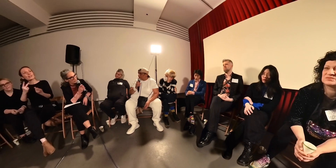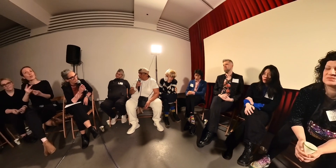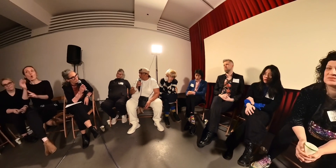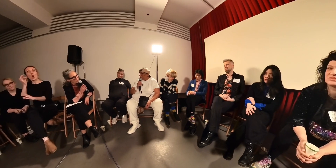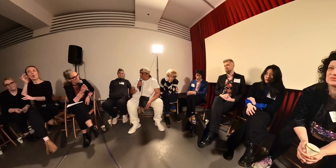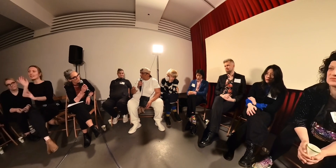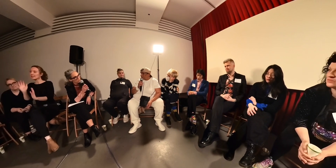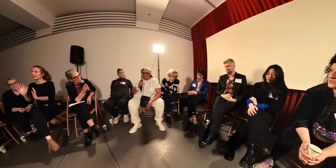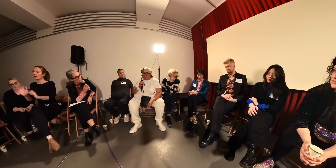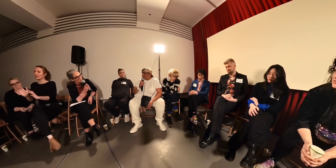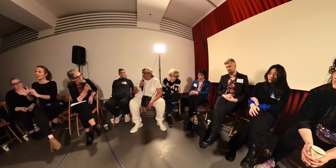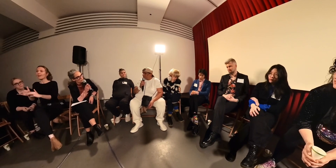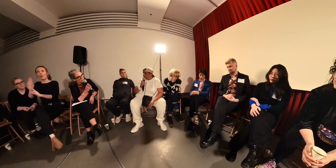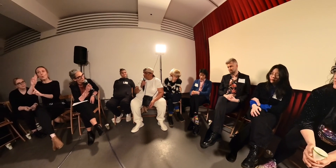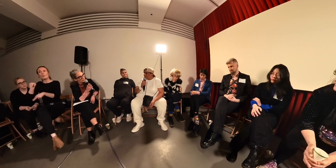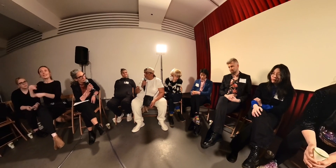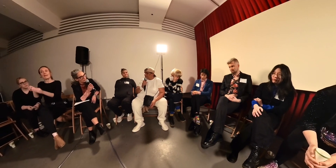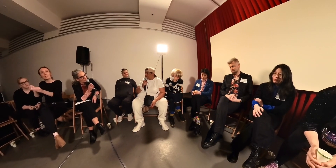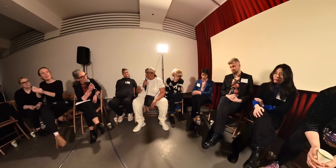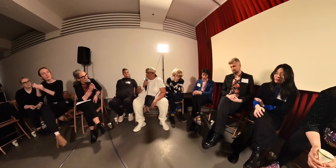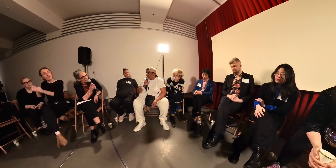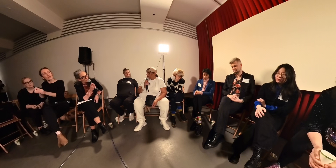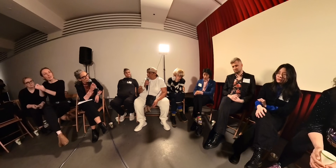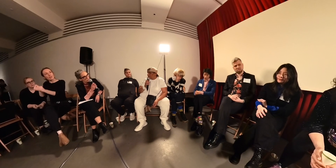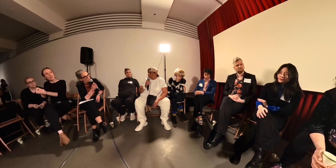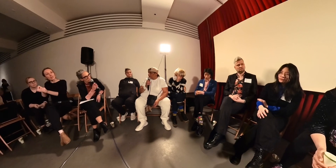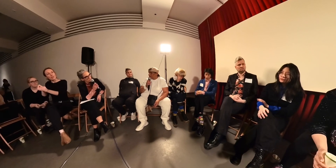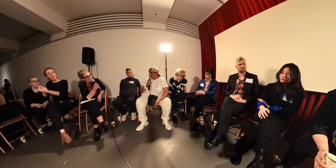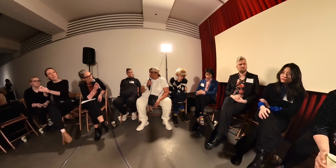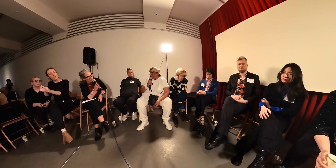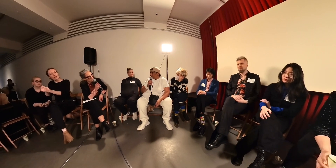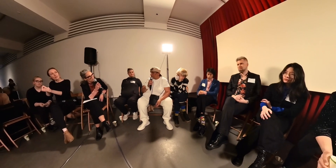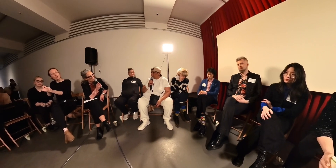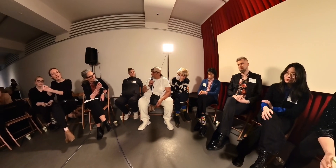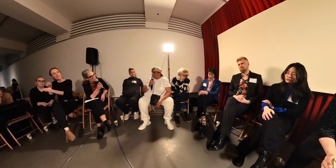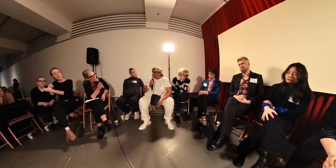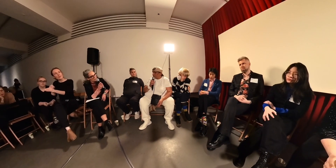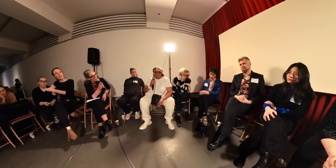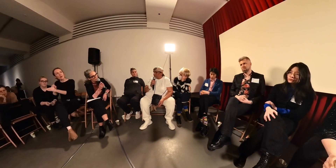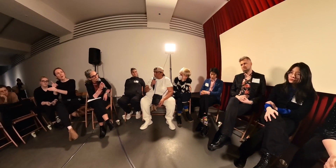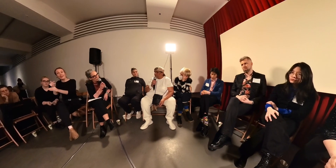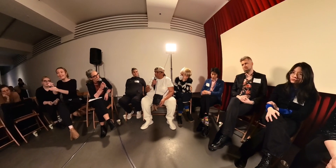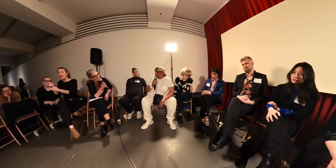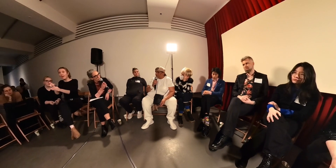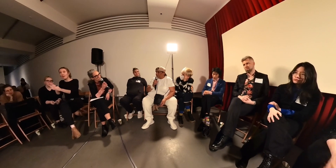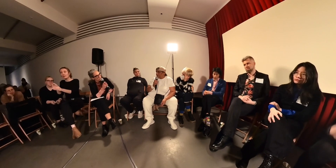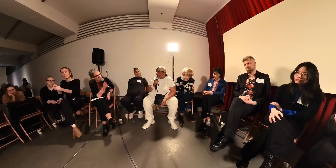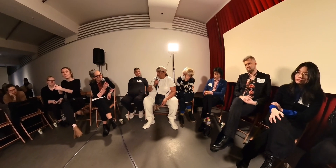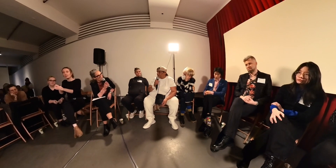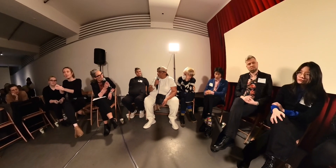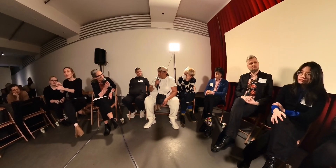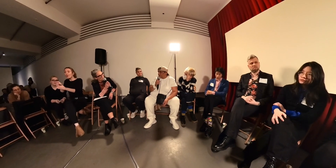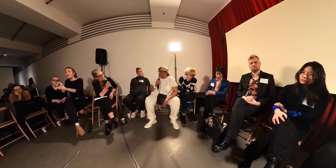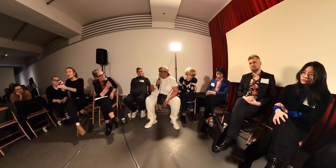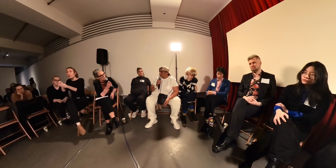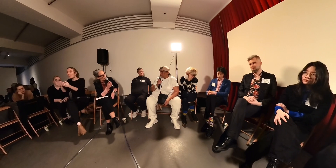s holkama a to, že spolu něco tvoříte a vlastně, že jsi zažila tolik nových situací, asi kdy jsi dozvěděla spoustu